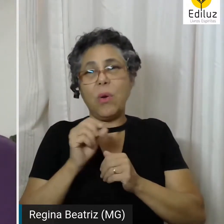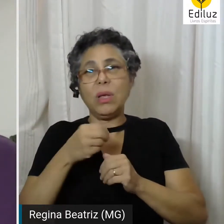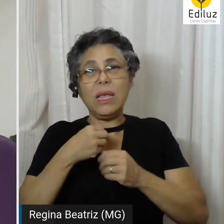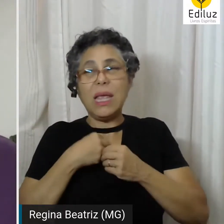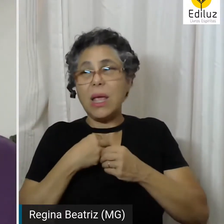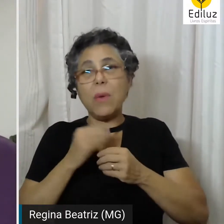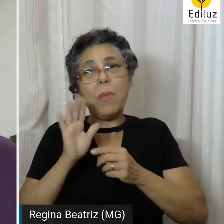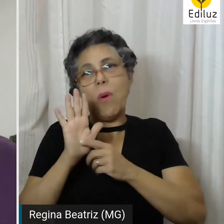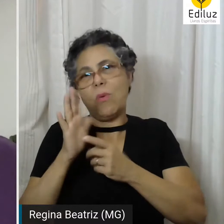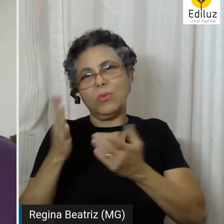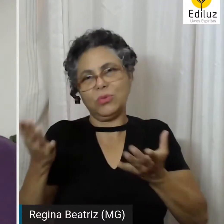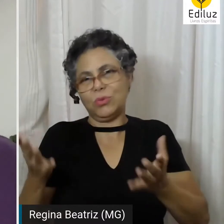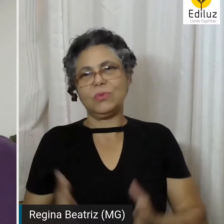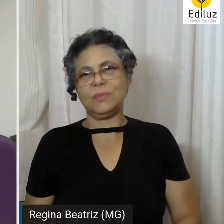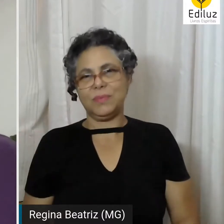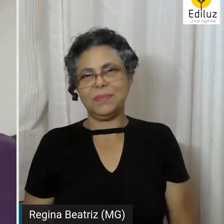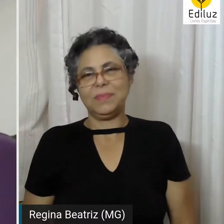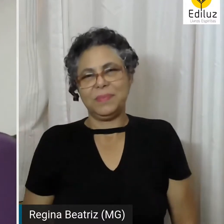trazido.